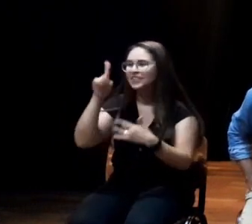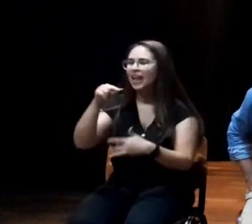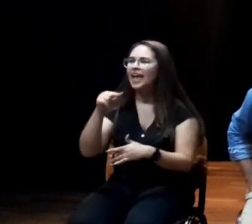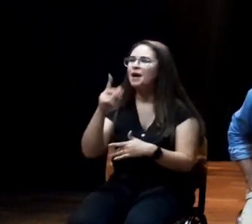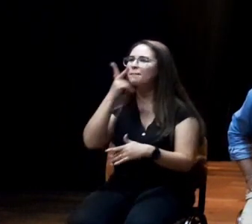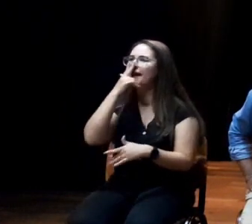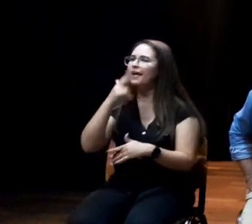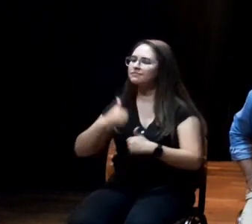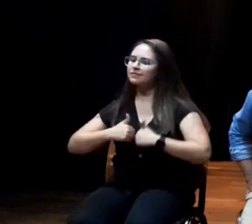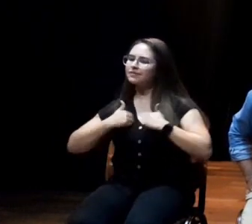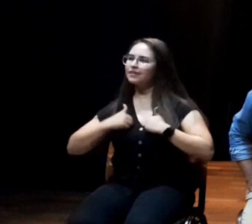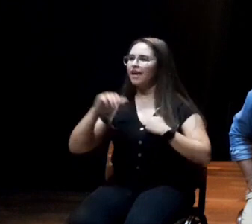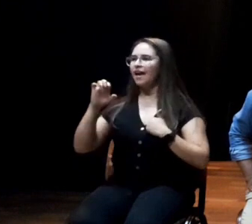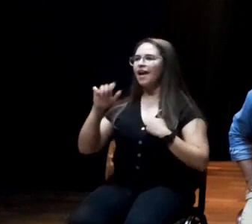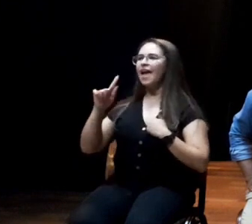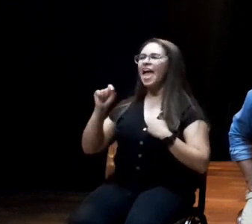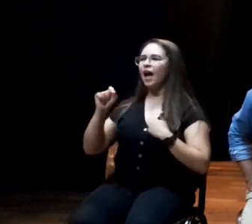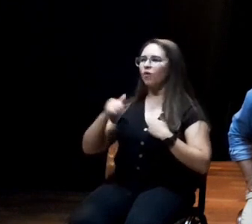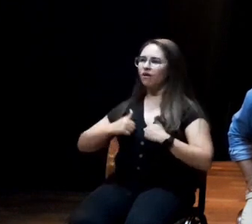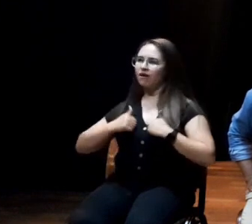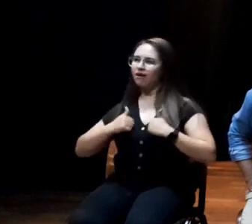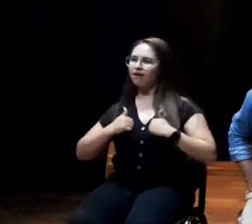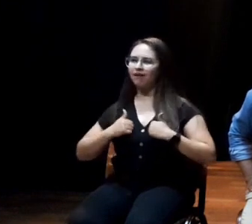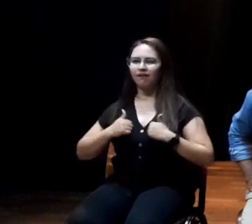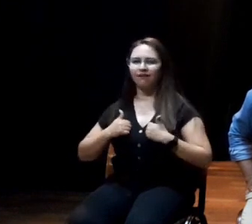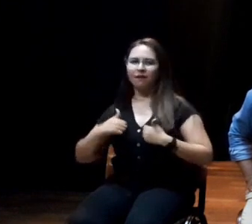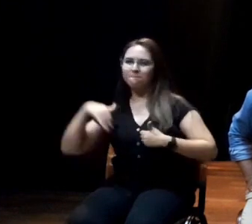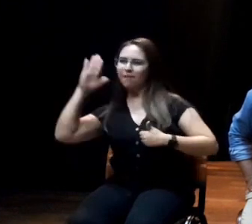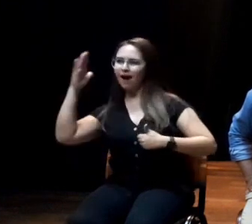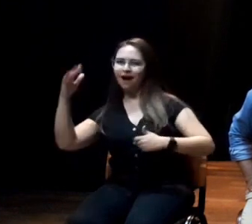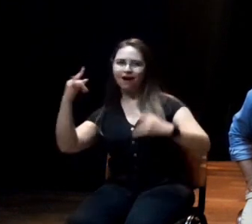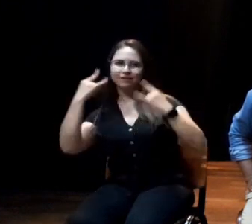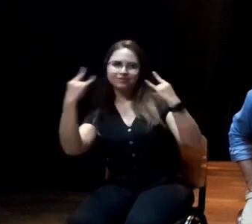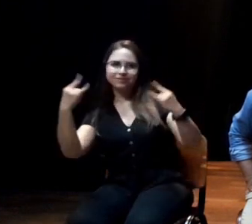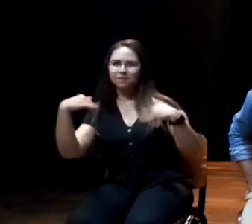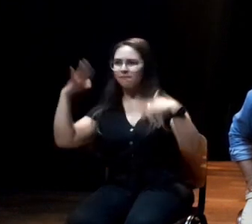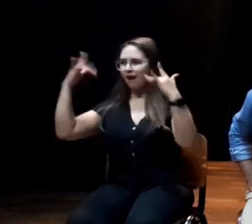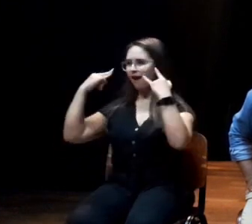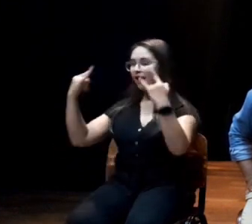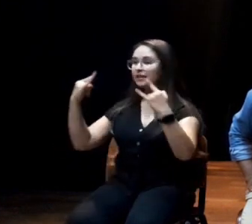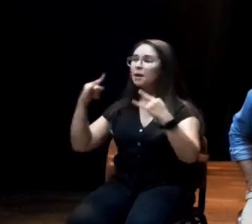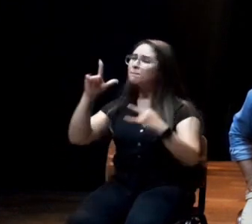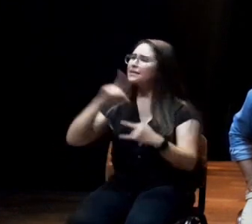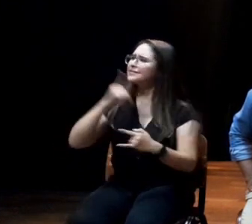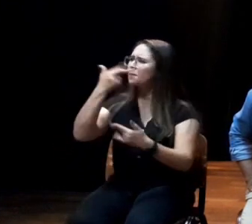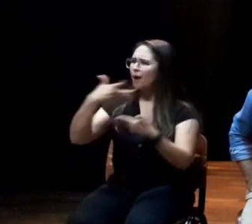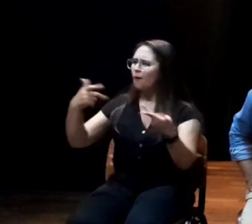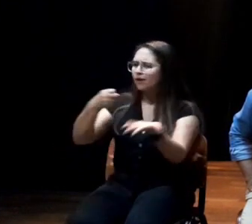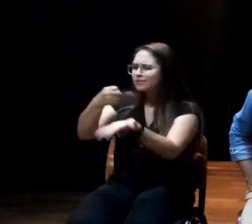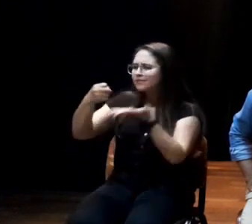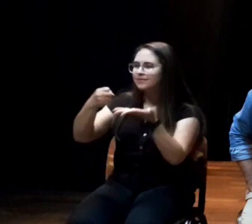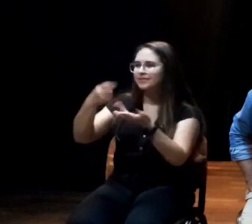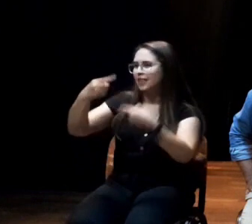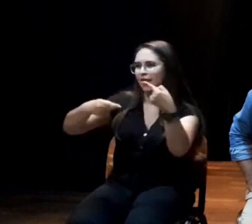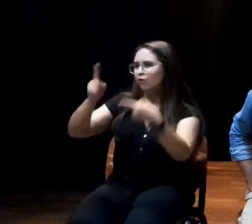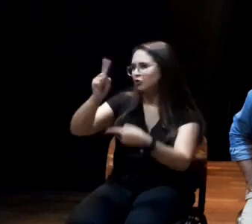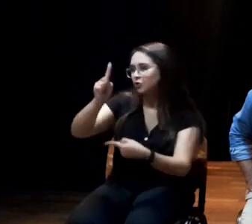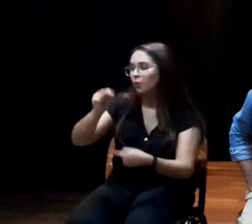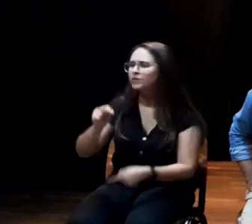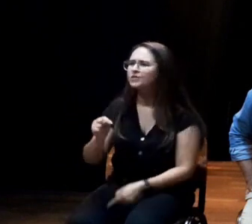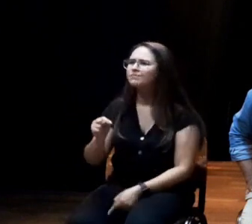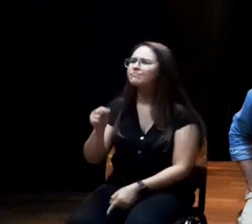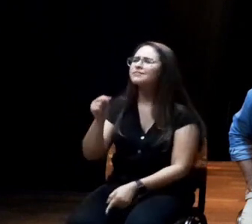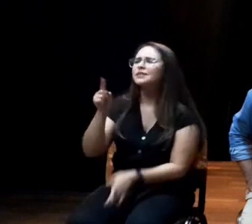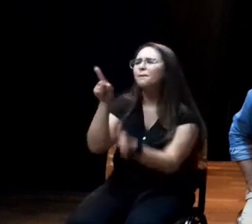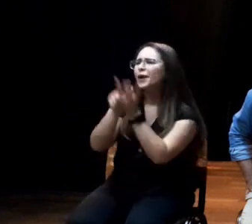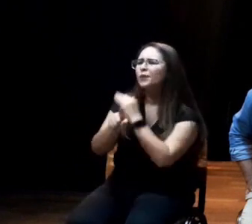egos, né? De quem aparece mais. Mas eu acho que tem uma coisa de base que não é discutida, que é, para que esse intérprete